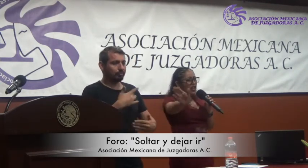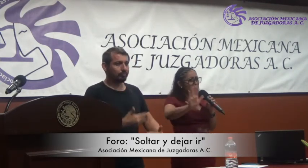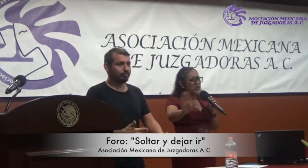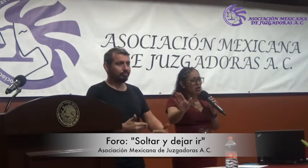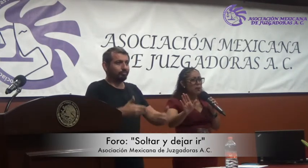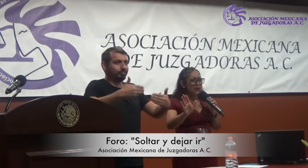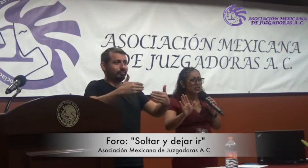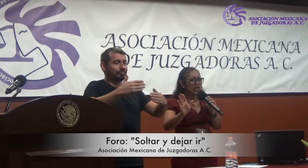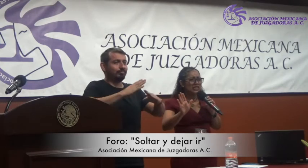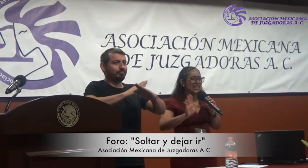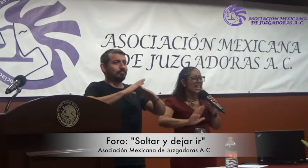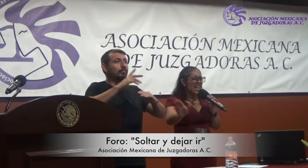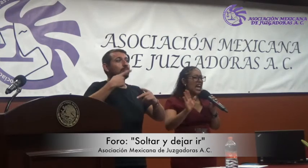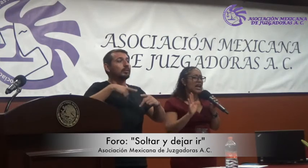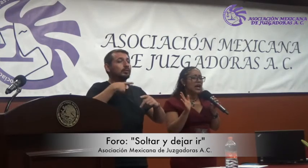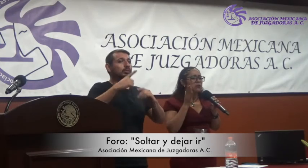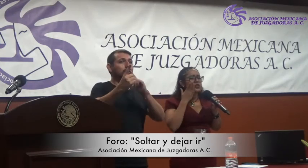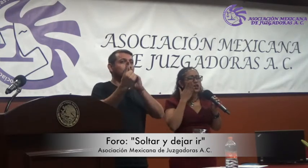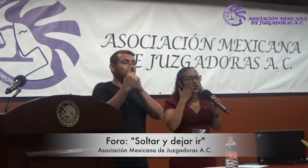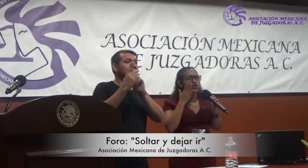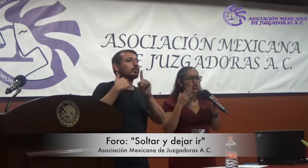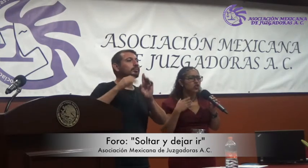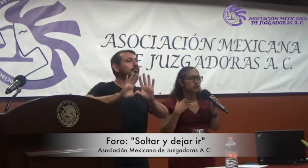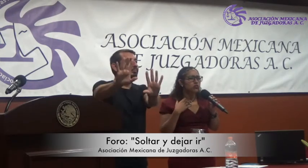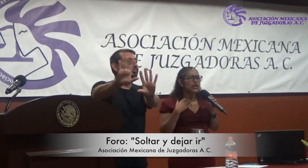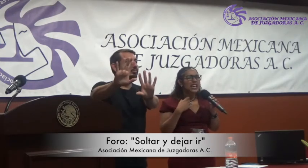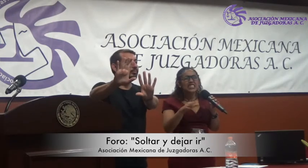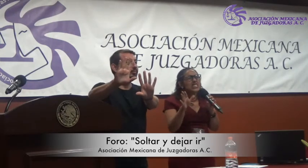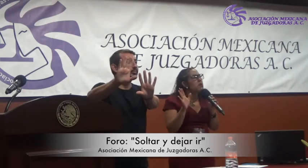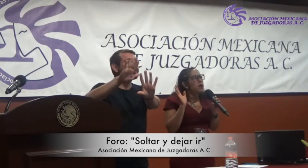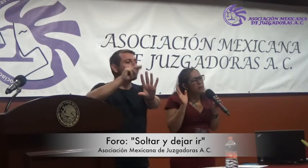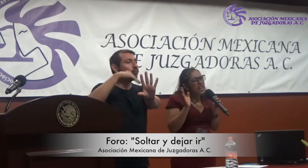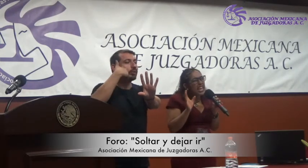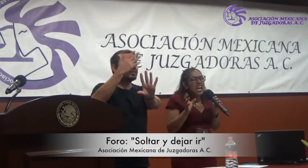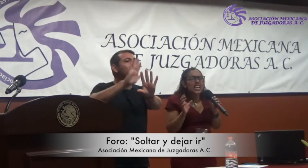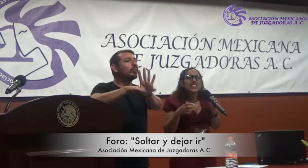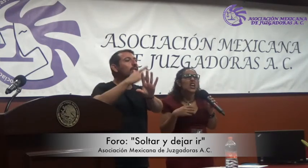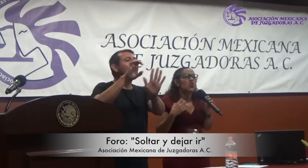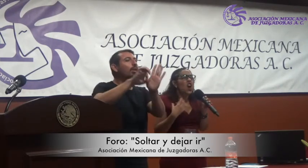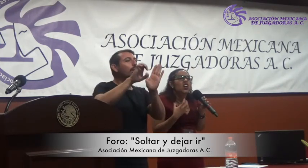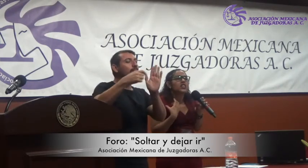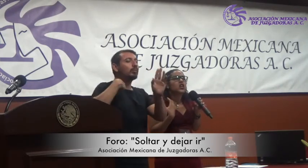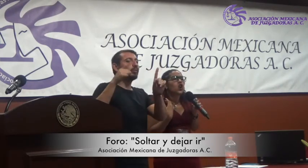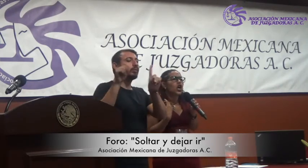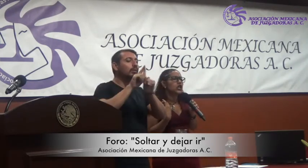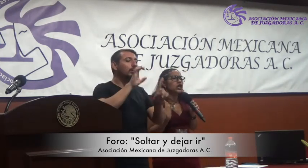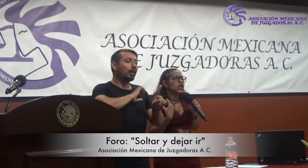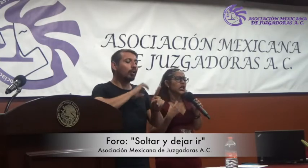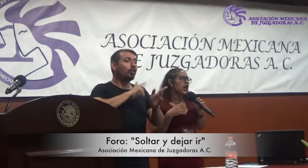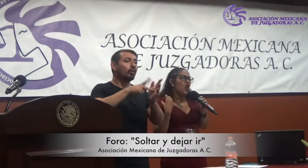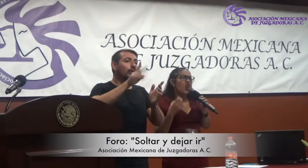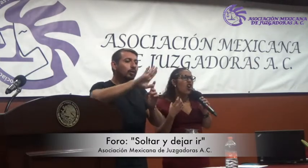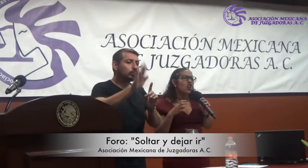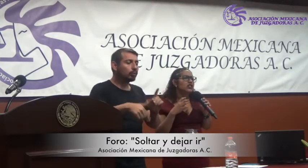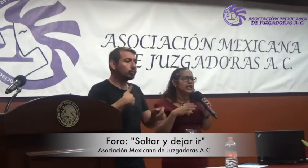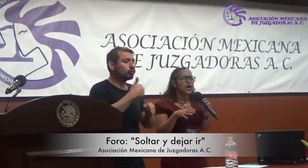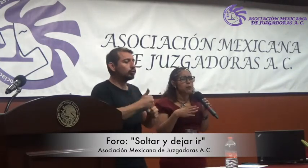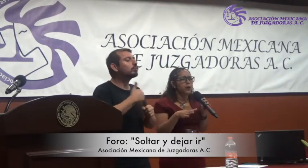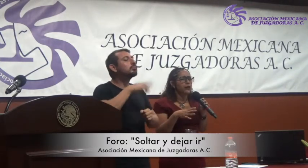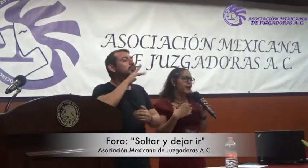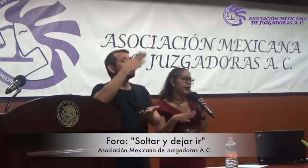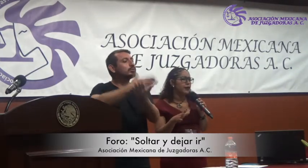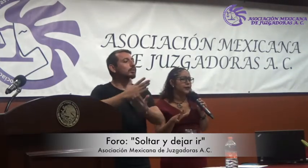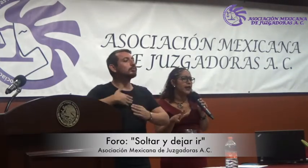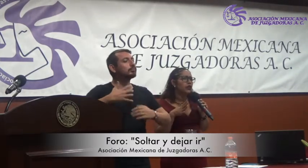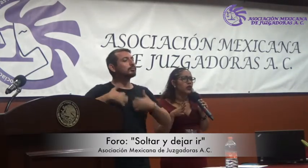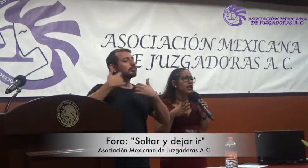Y a veces no queremos a una persona así, la alejamos de nosotros, ¿no? Este siempre pelea, es neurótico, es enojón